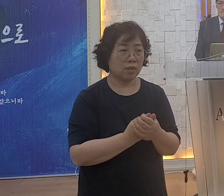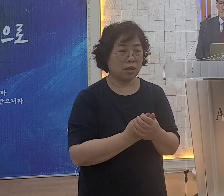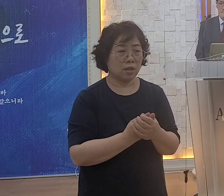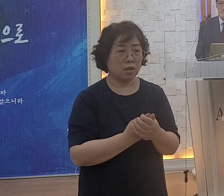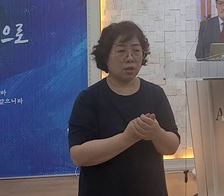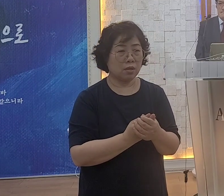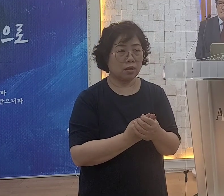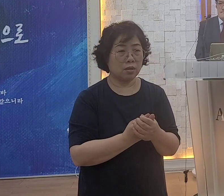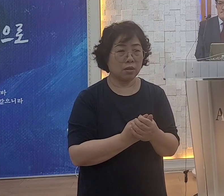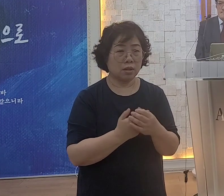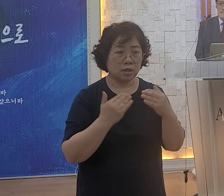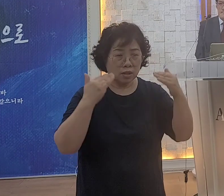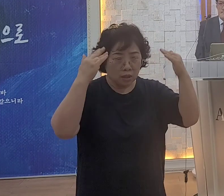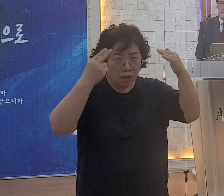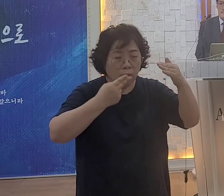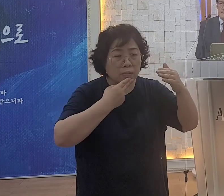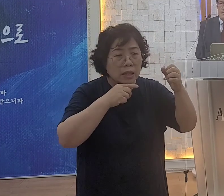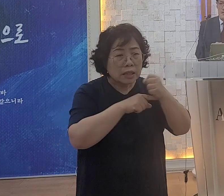믿음이에요.